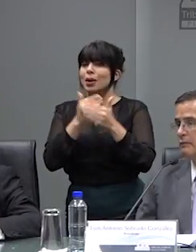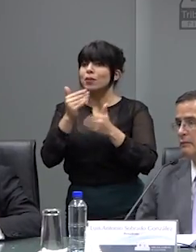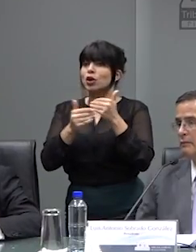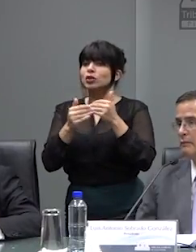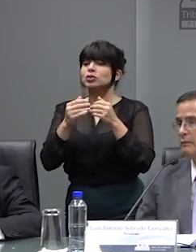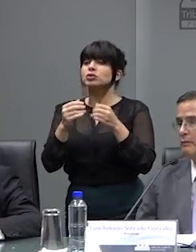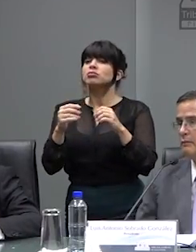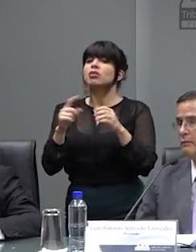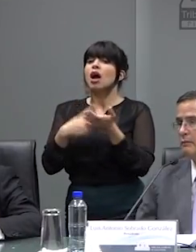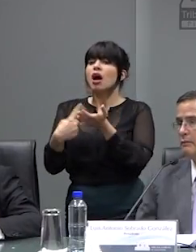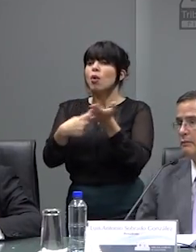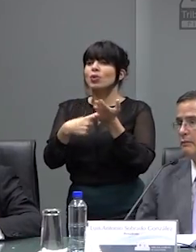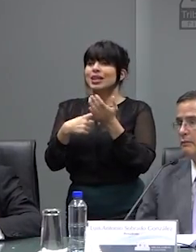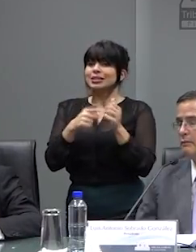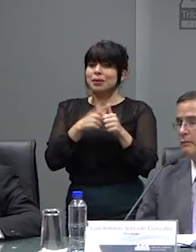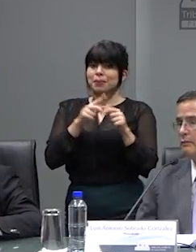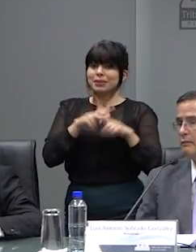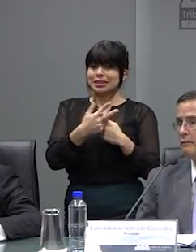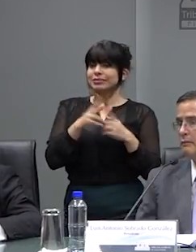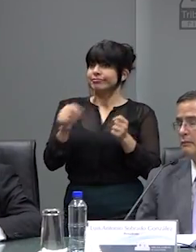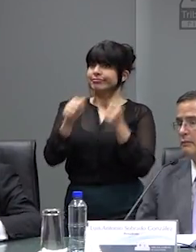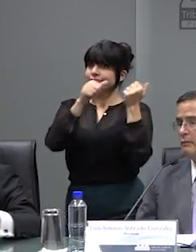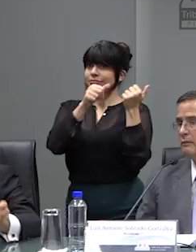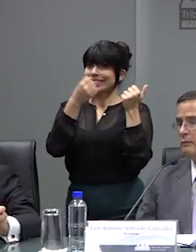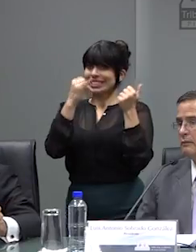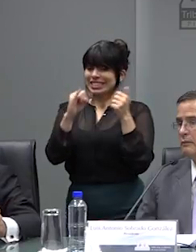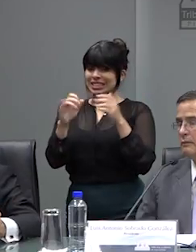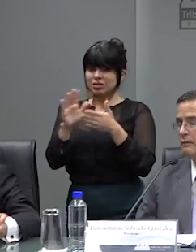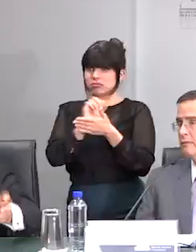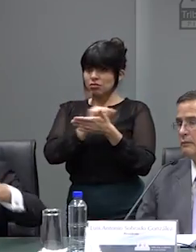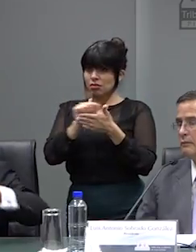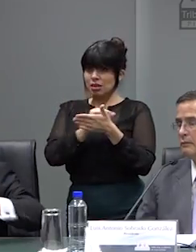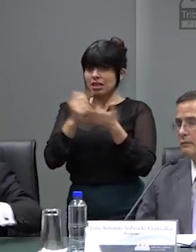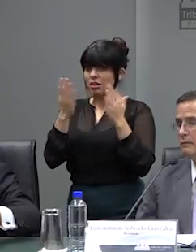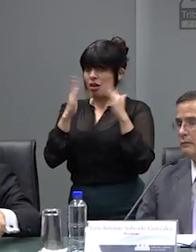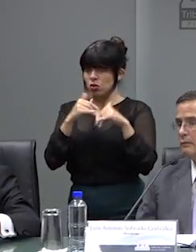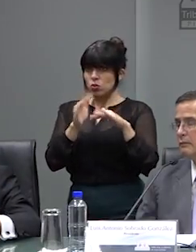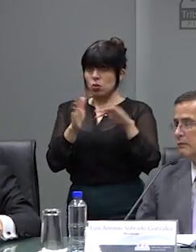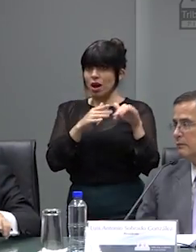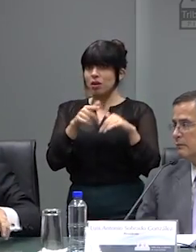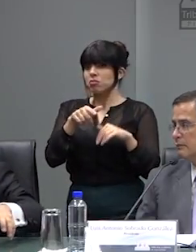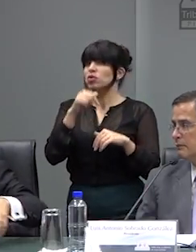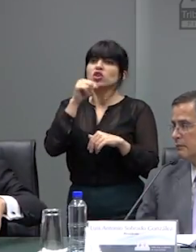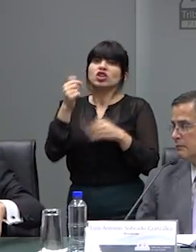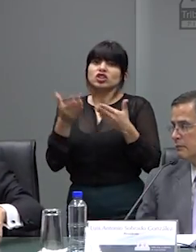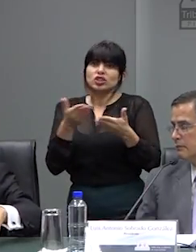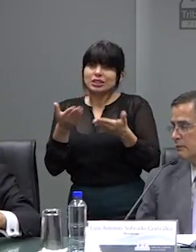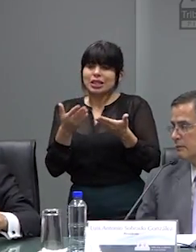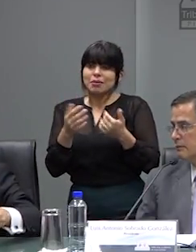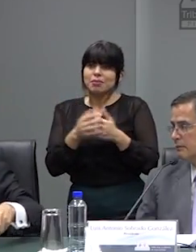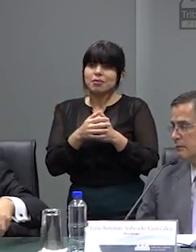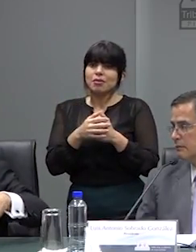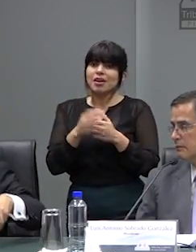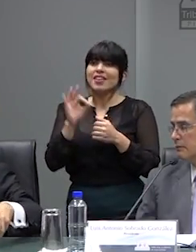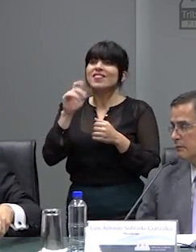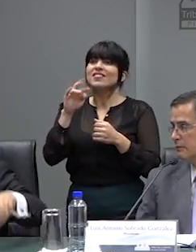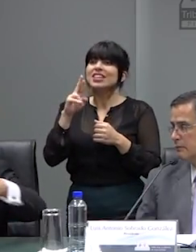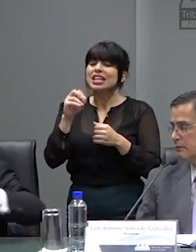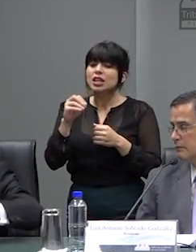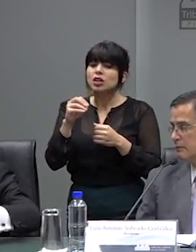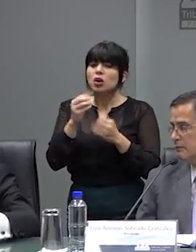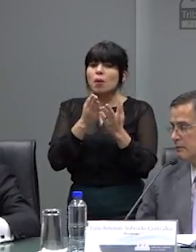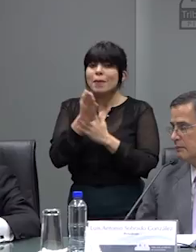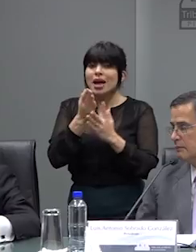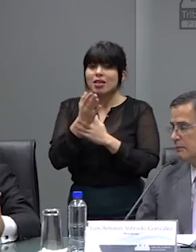audiencia preliminar. Si ella la anulamos, la quitamos y no la tenemos, la cual no ha servido ni como filtro, ni como